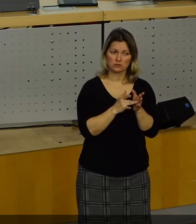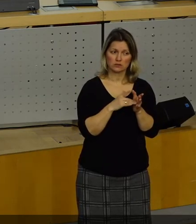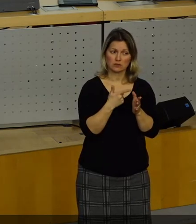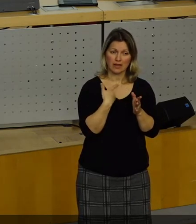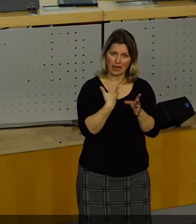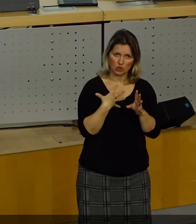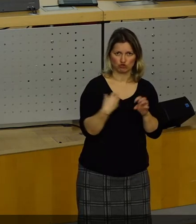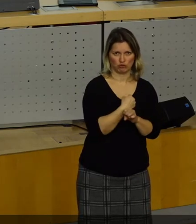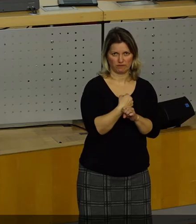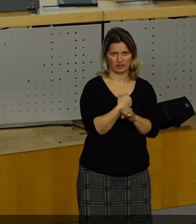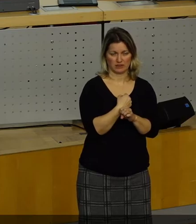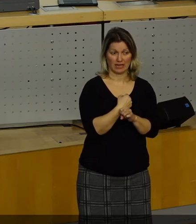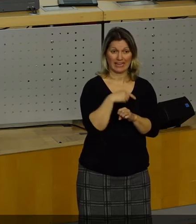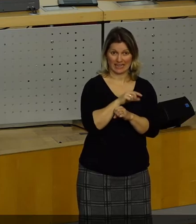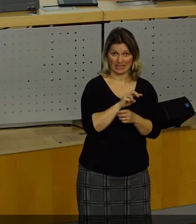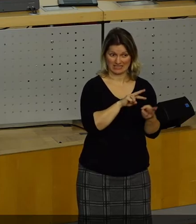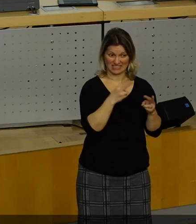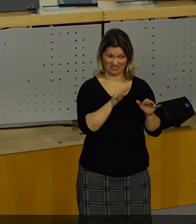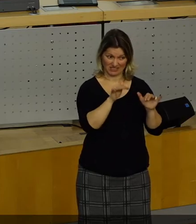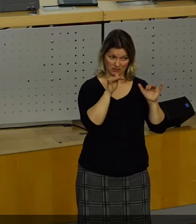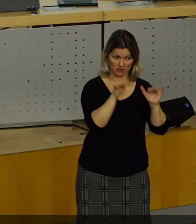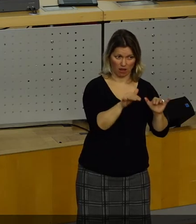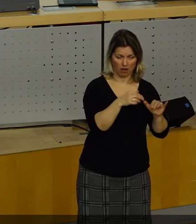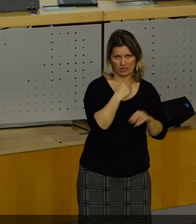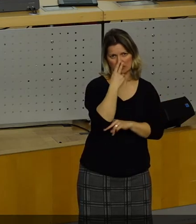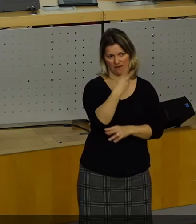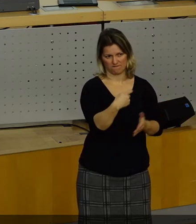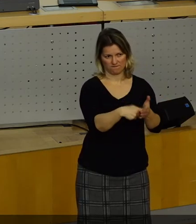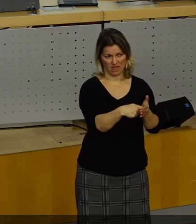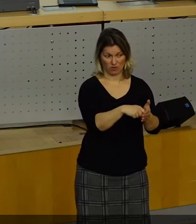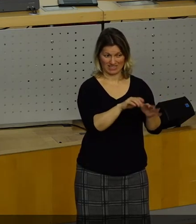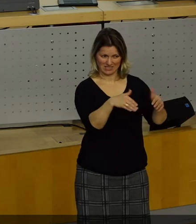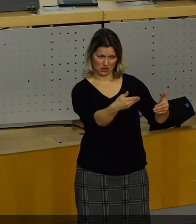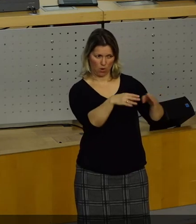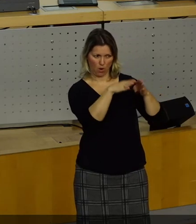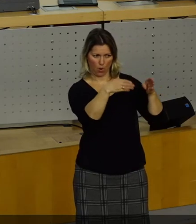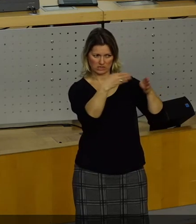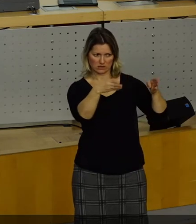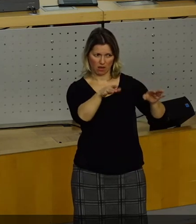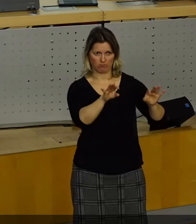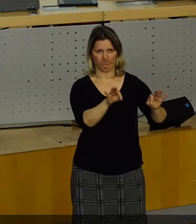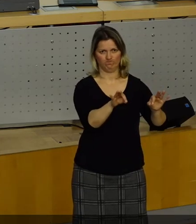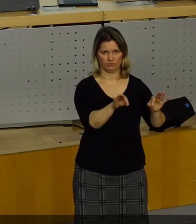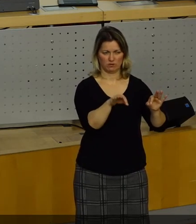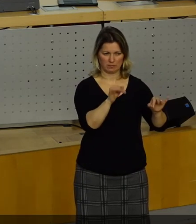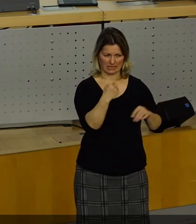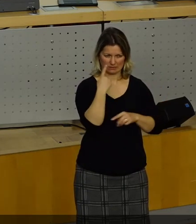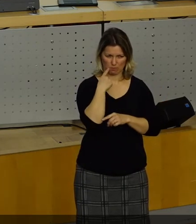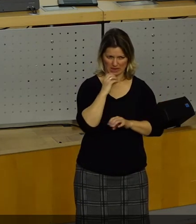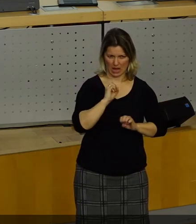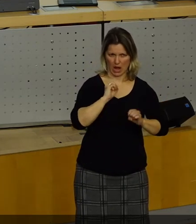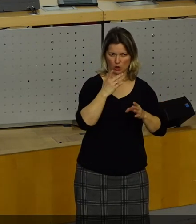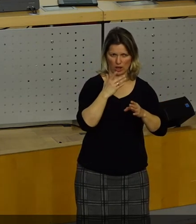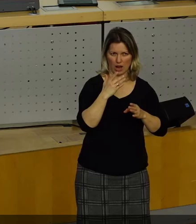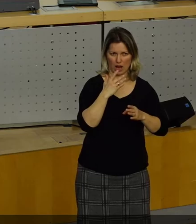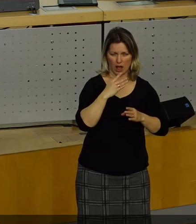jetzt entstanden ist, ist wertvoll. Es ist gut, dass diese Häuser da sind. Das aktuelle Projekt, was Sie am Wilden Mann Trachau